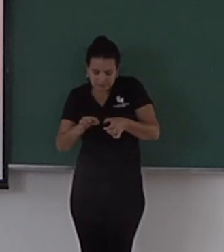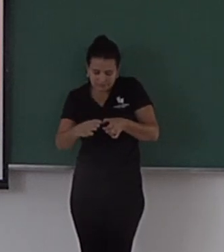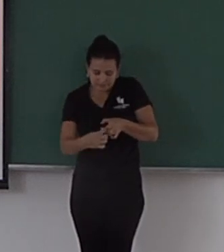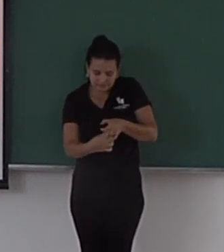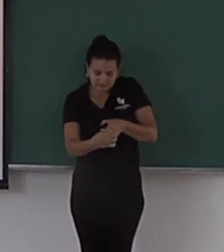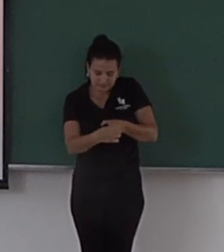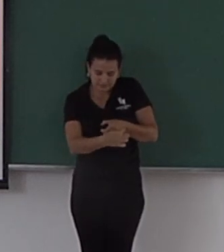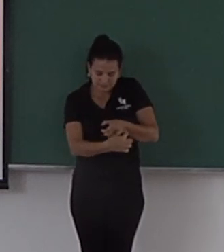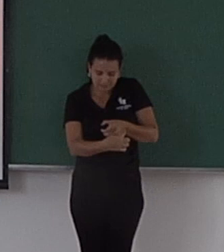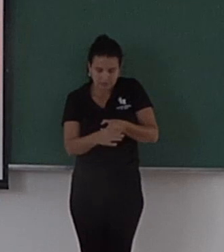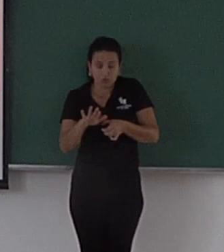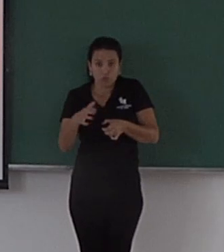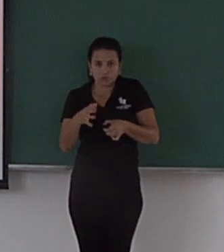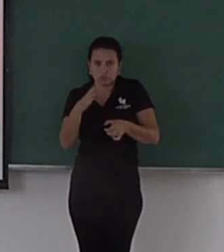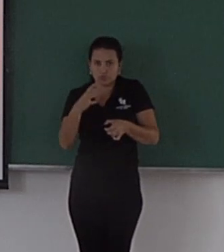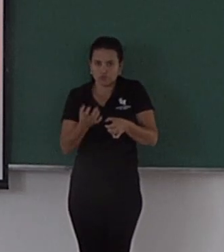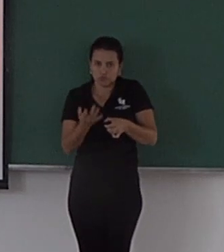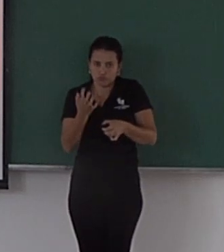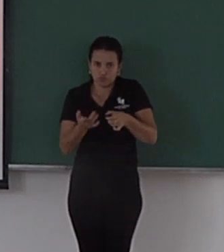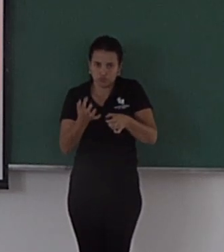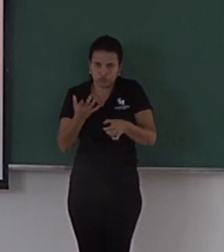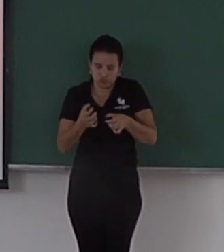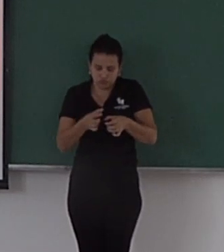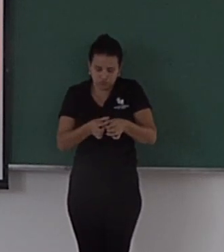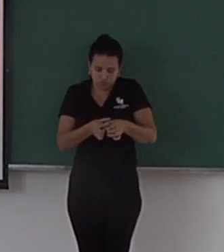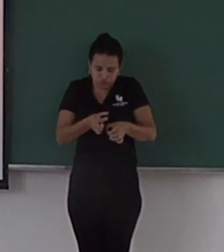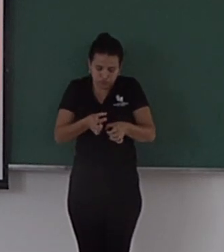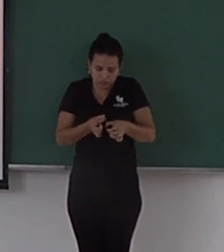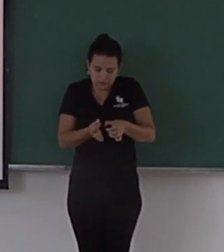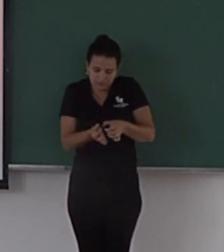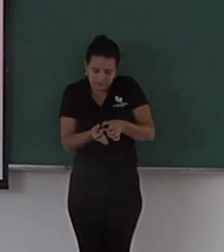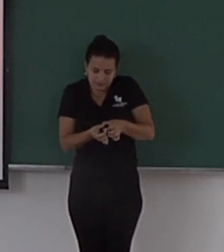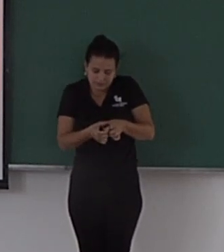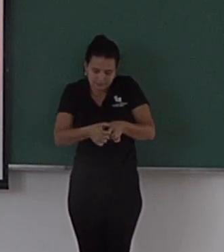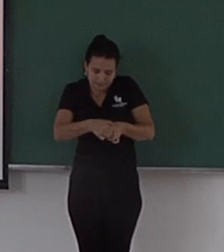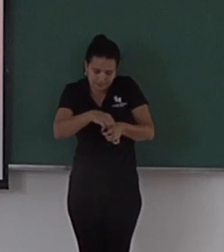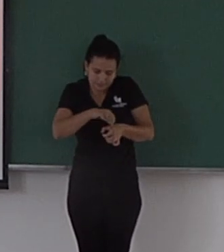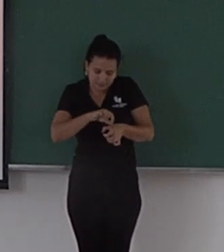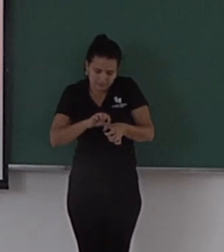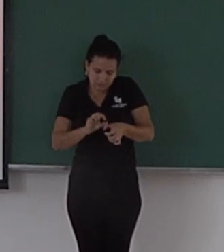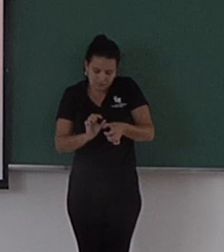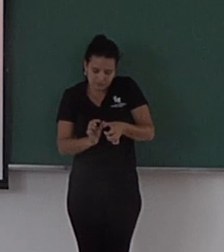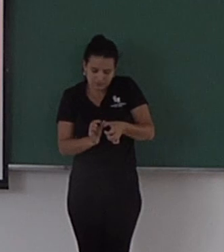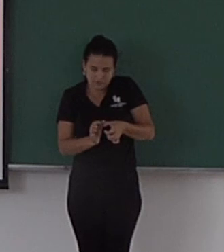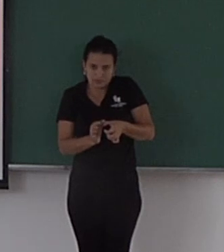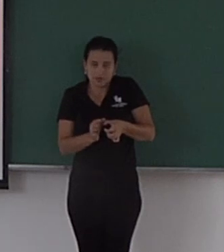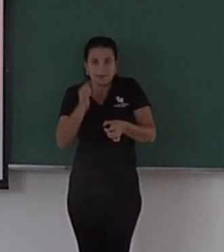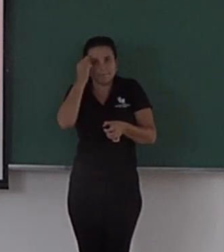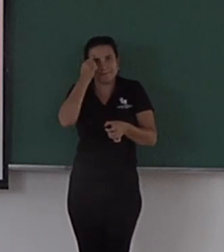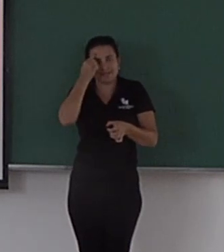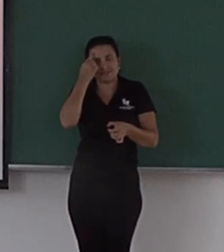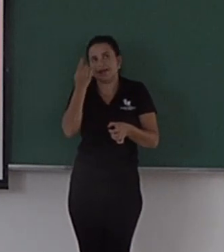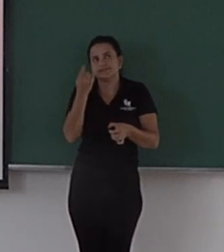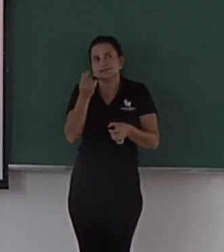externo. No trauma da queimadura, esses orifícios, eles aumentam assim abruptamente. Então, todo o conteúdo de dentro do vaso, para a gente pensar de maneira